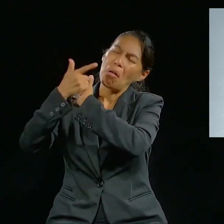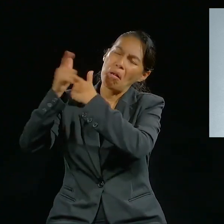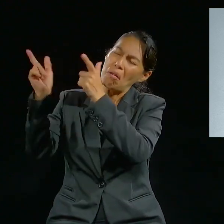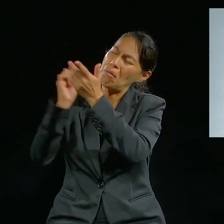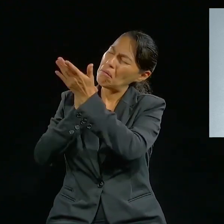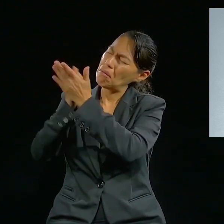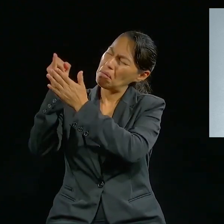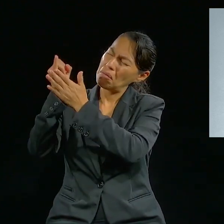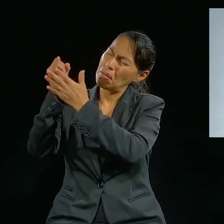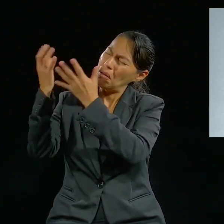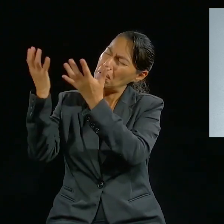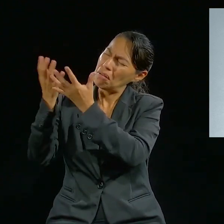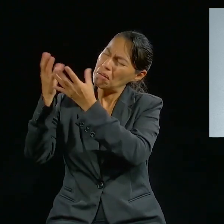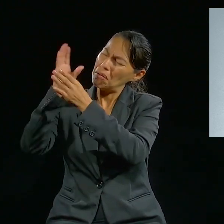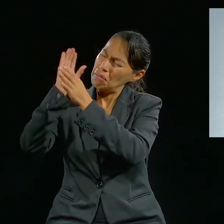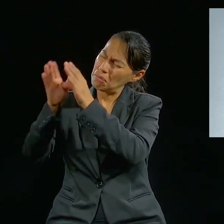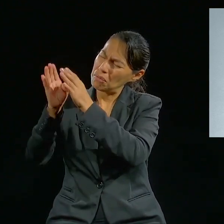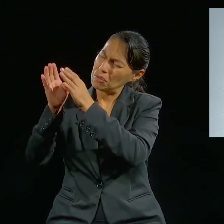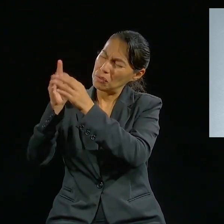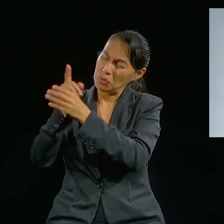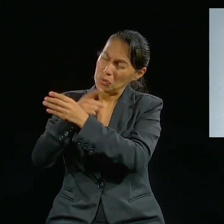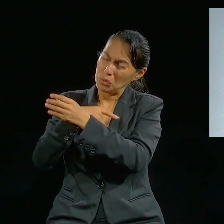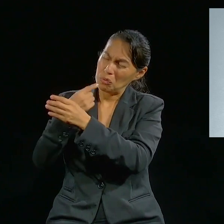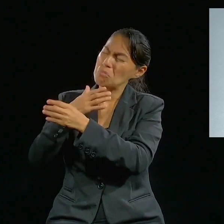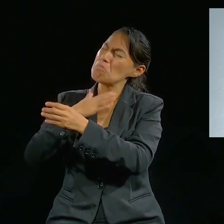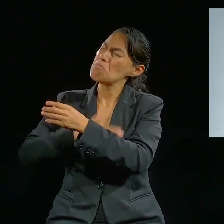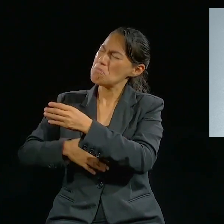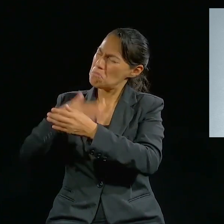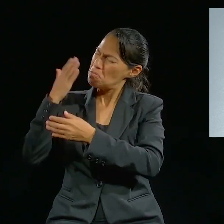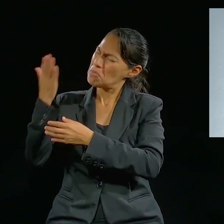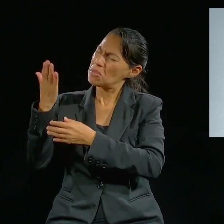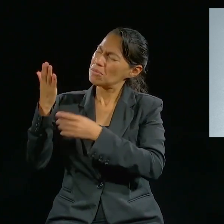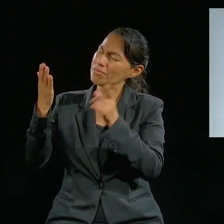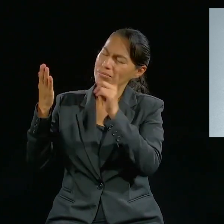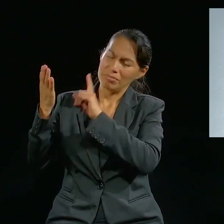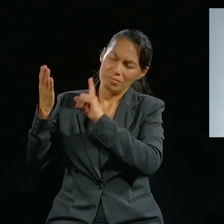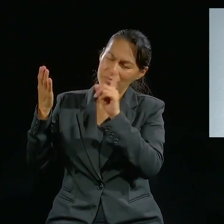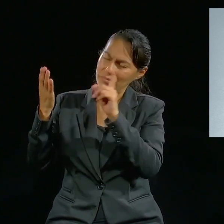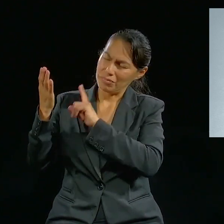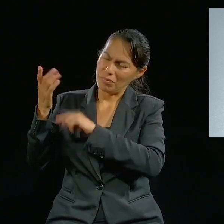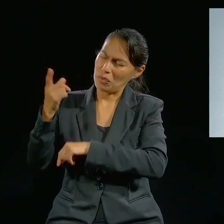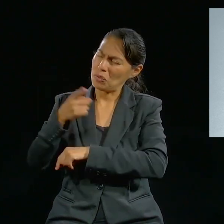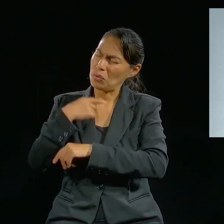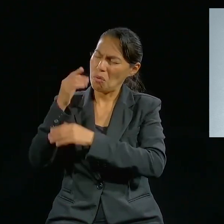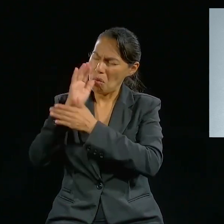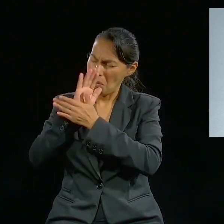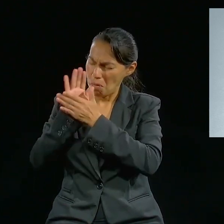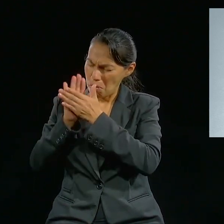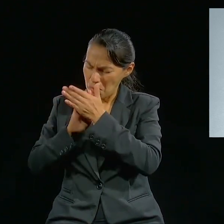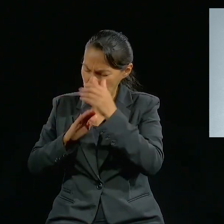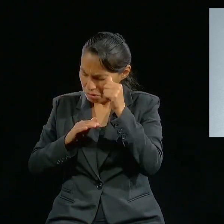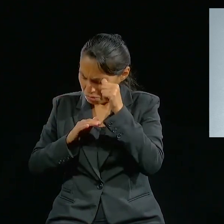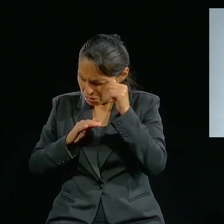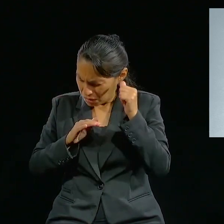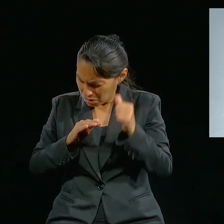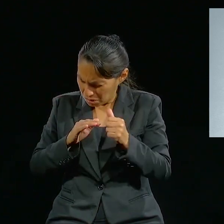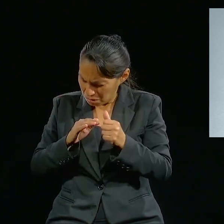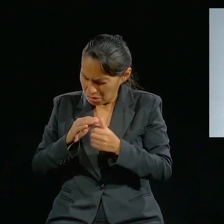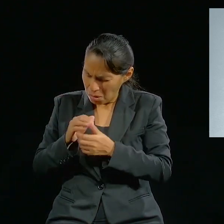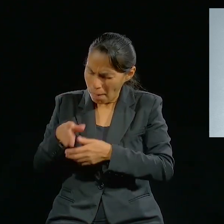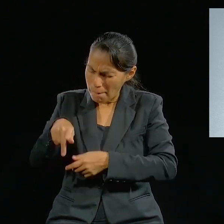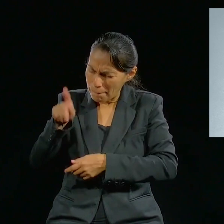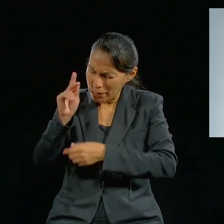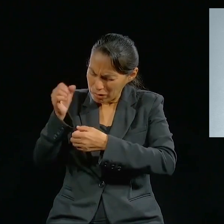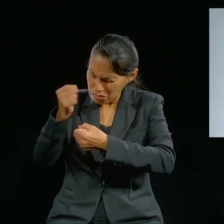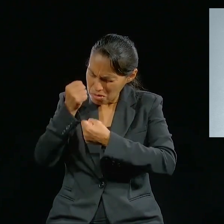no te lo pedimos como justo sino como pecadores pero con la seguridad de que eres nuestro nuestro padre y